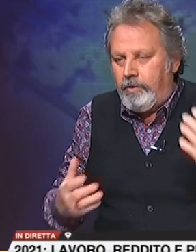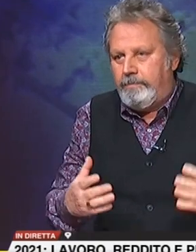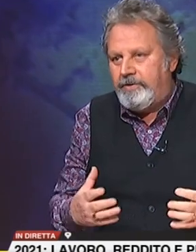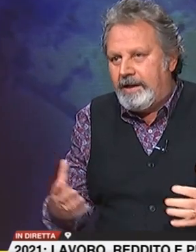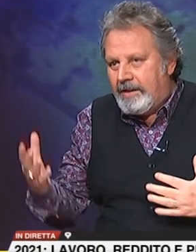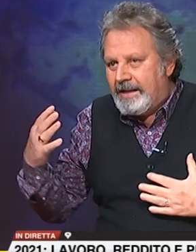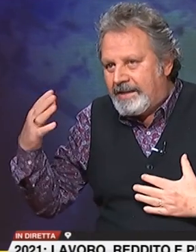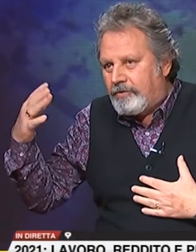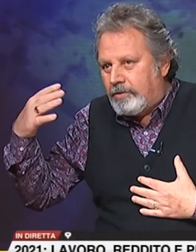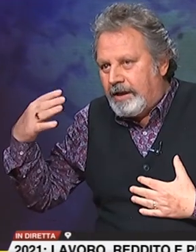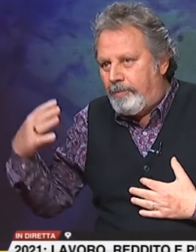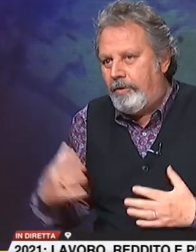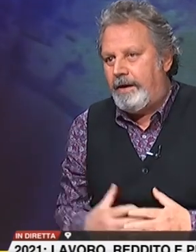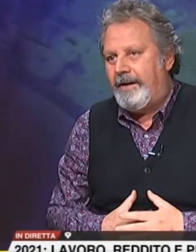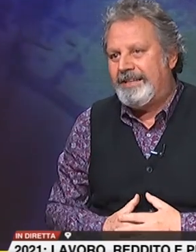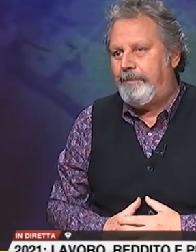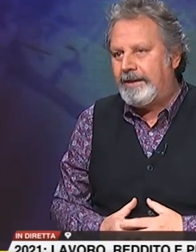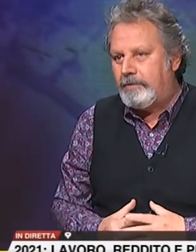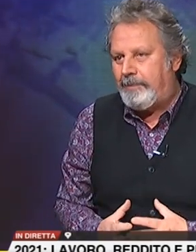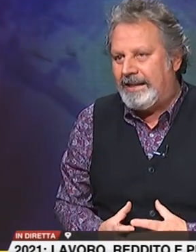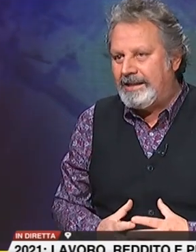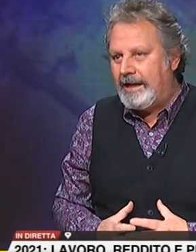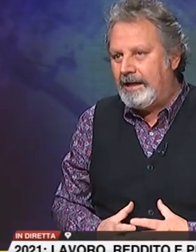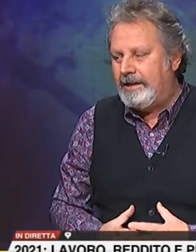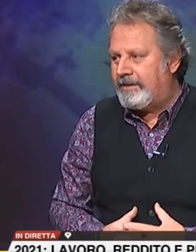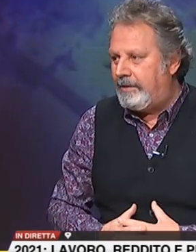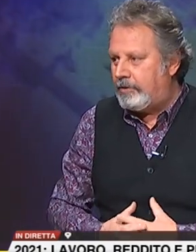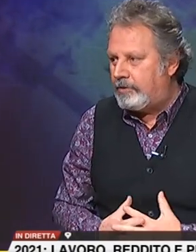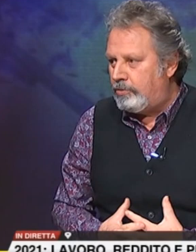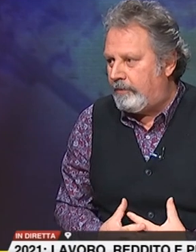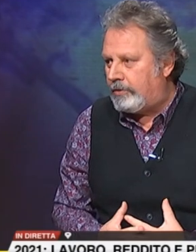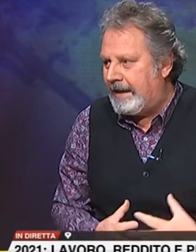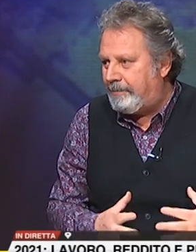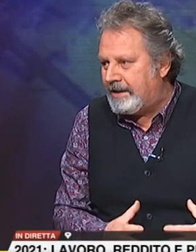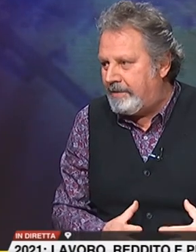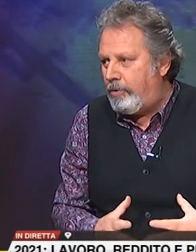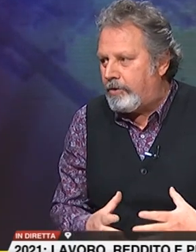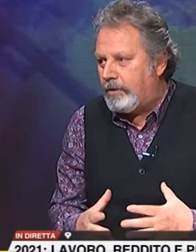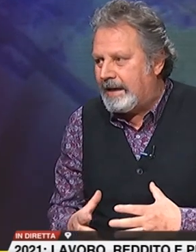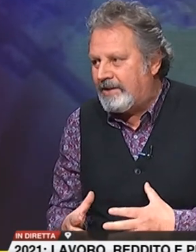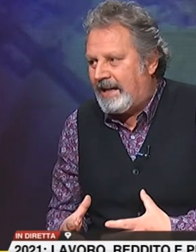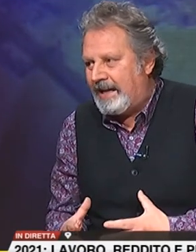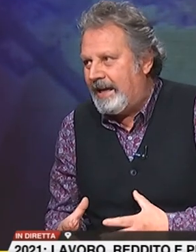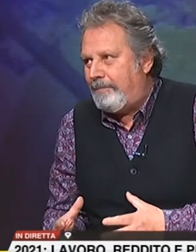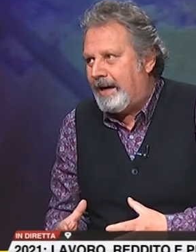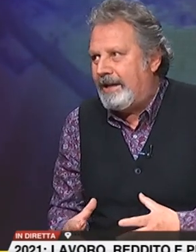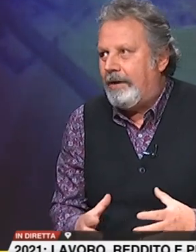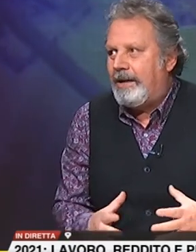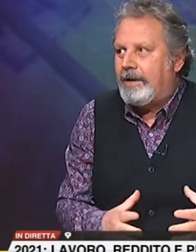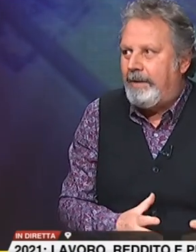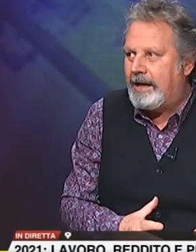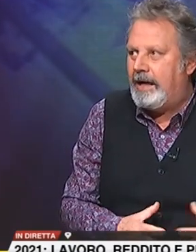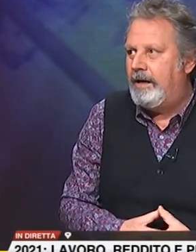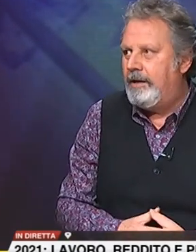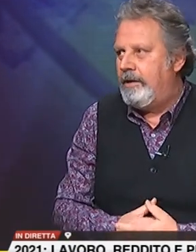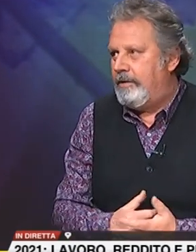Purtroppo bisogna vedere se a suo tempo avevate aperto una pratica diversamente i contributi volontari, perché si può ancora agganciare e pagando l'anno